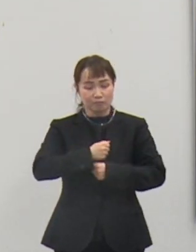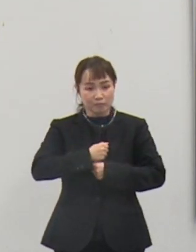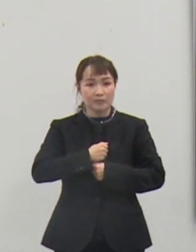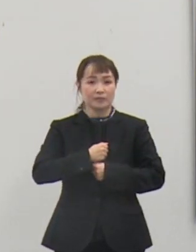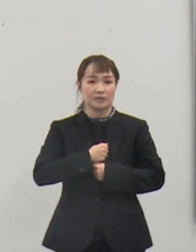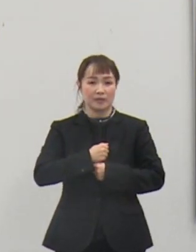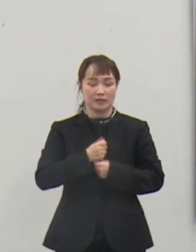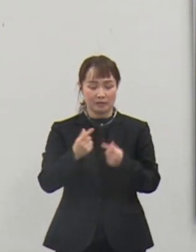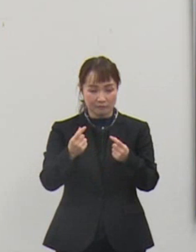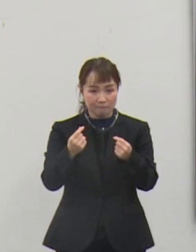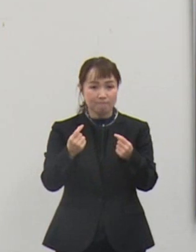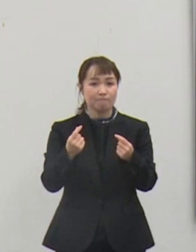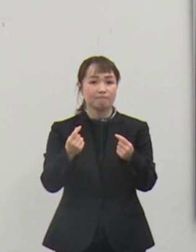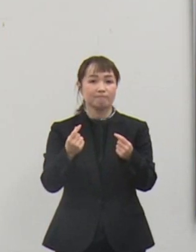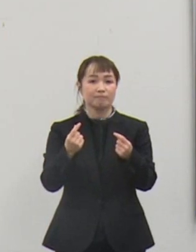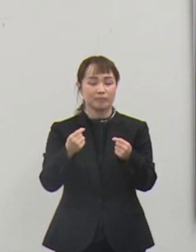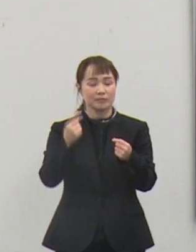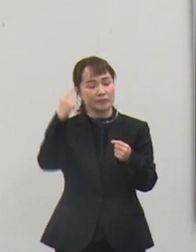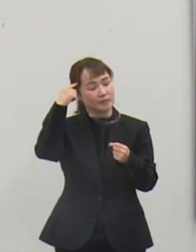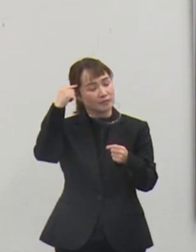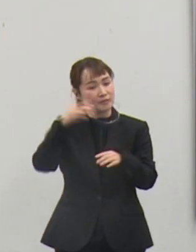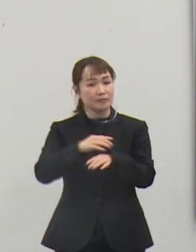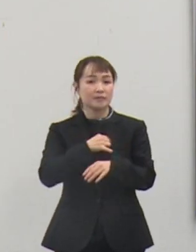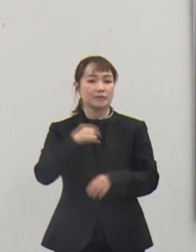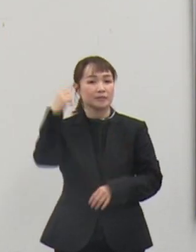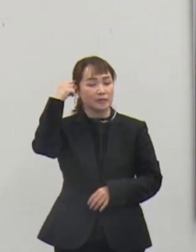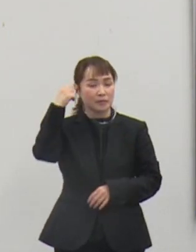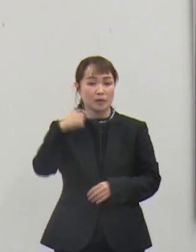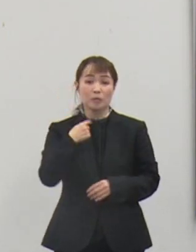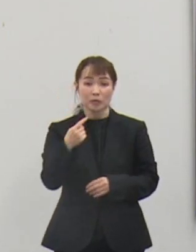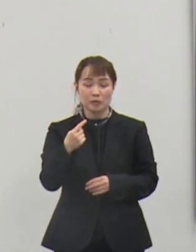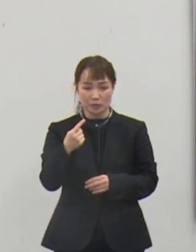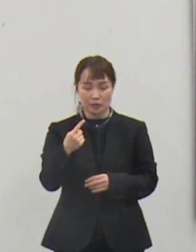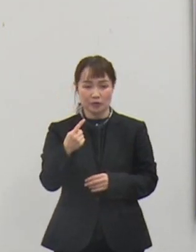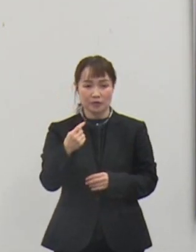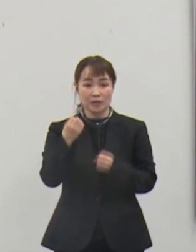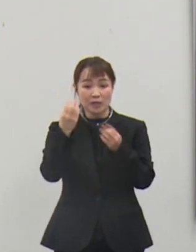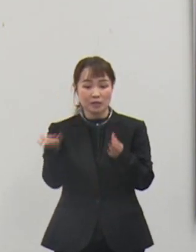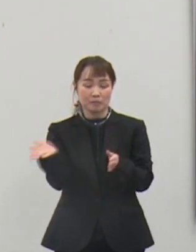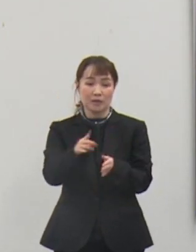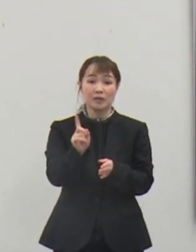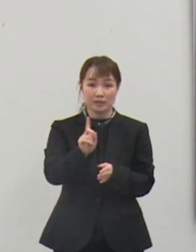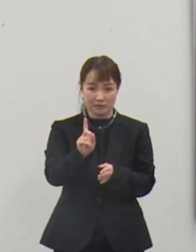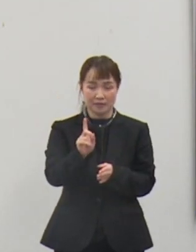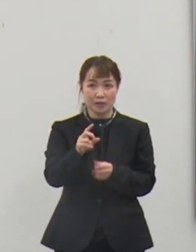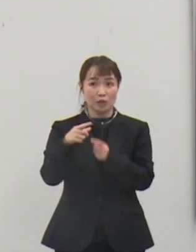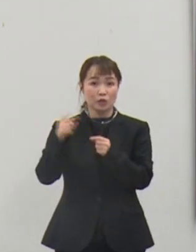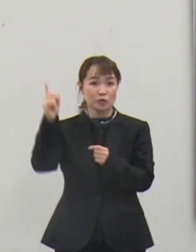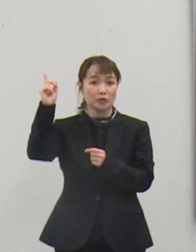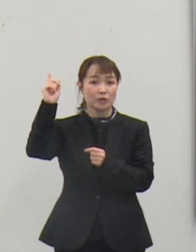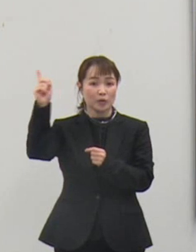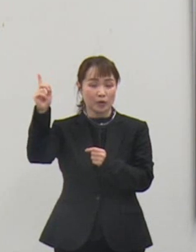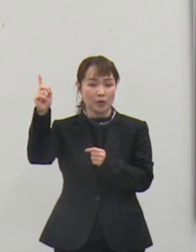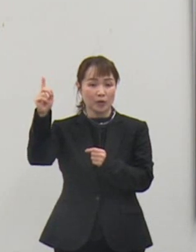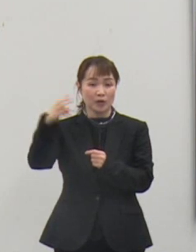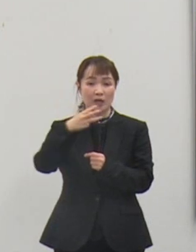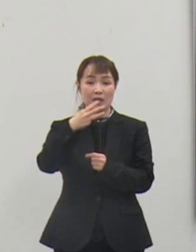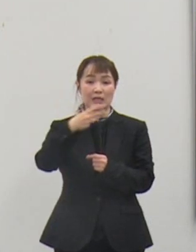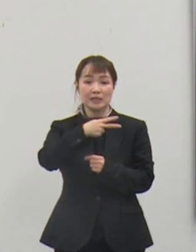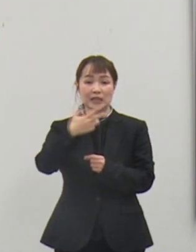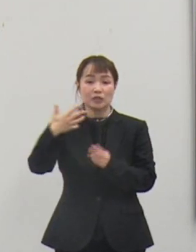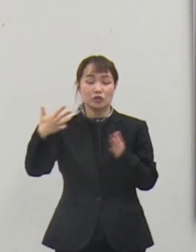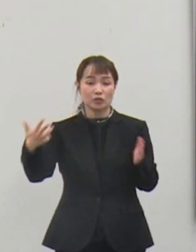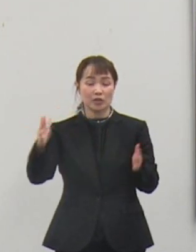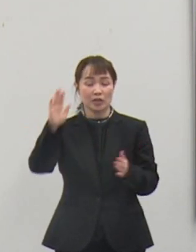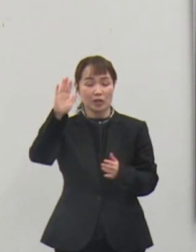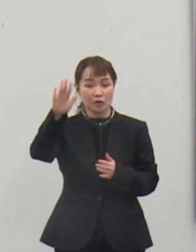ながらしっかりと検討していきたいと思っております。もう一つはその新たに加わったのは、国の方でその3週間後の必要病